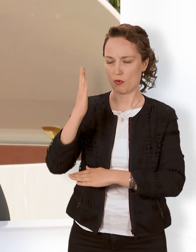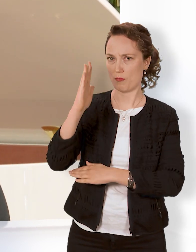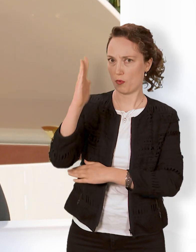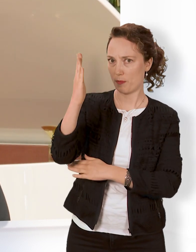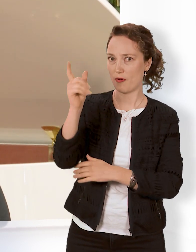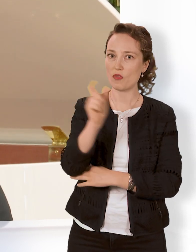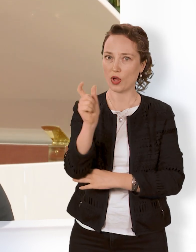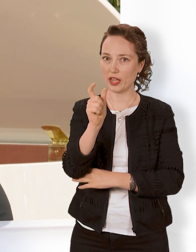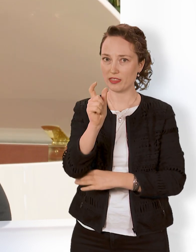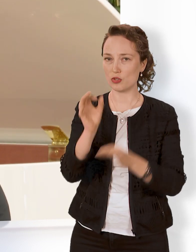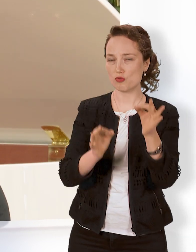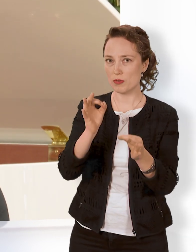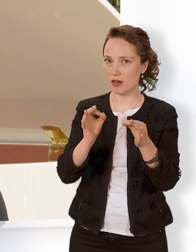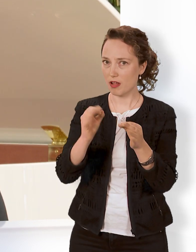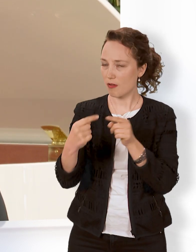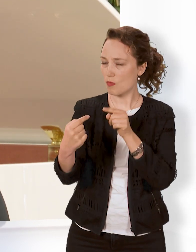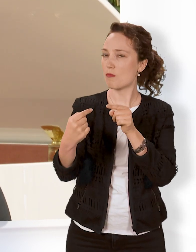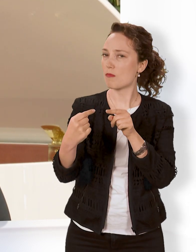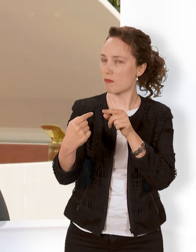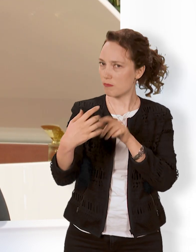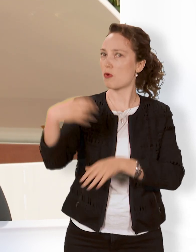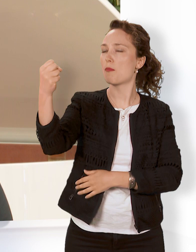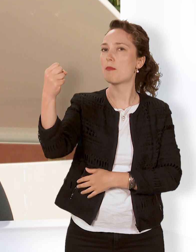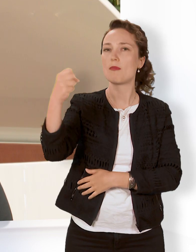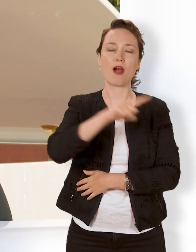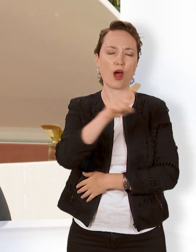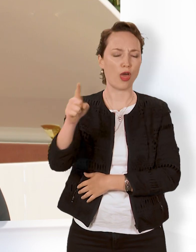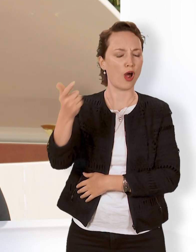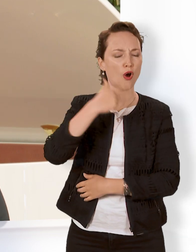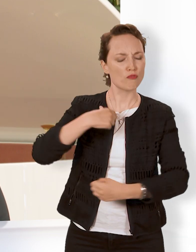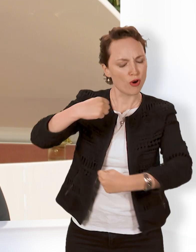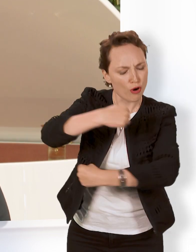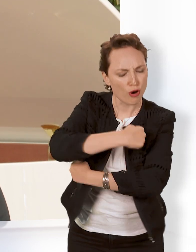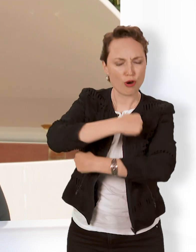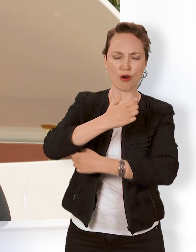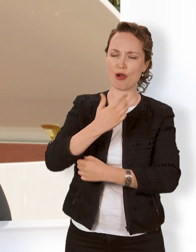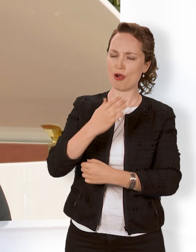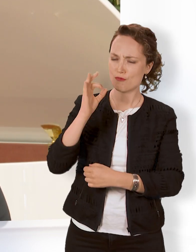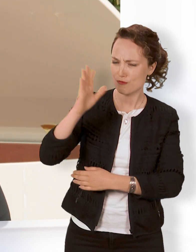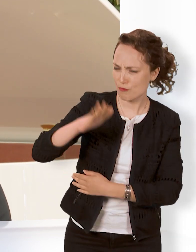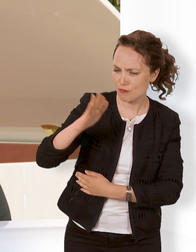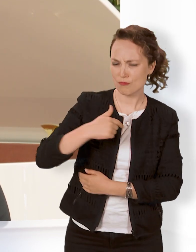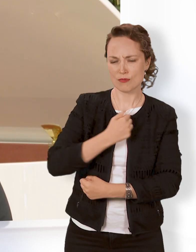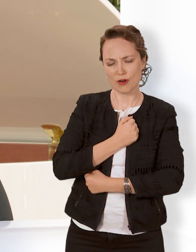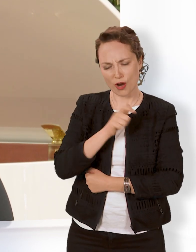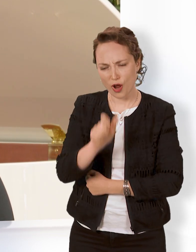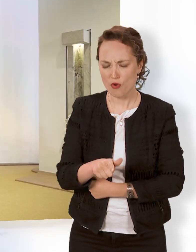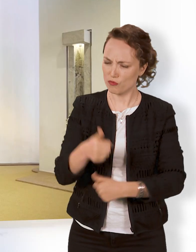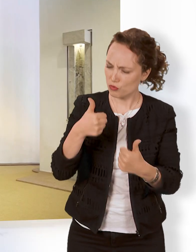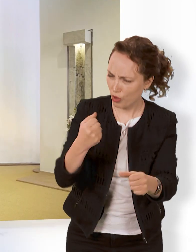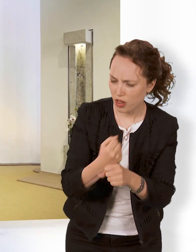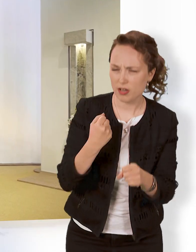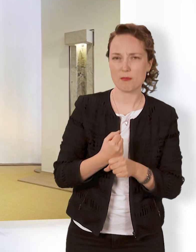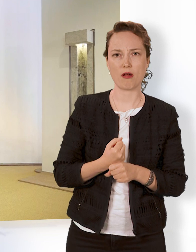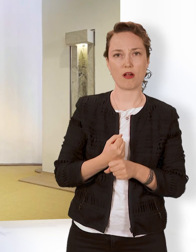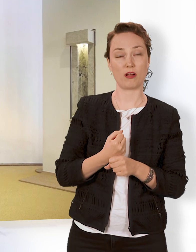Wochenende ein Spiel gewinnt, dann wird man überall in den Arm genommen und geherzt und gedrückt und auch ich lieb dich und toll war's. Mhm.